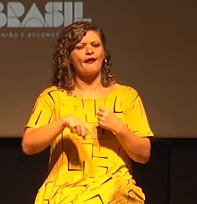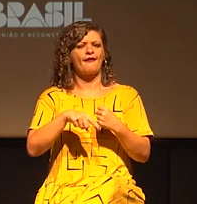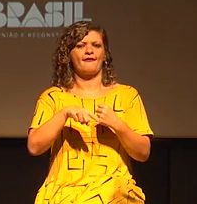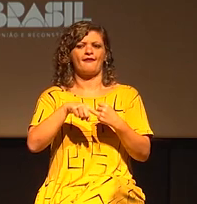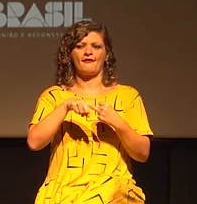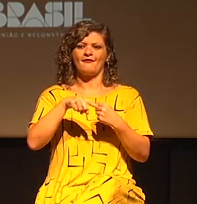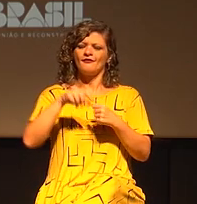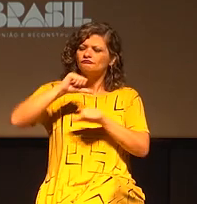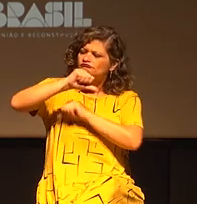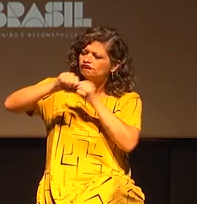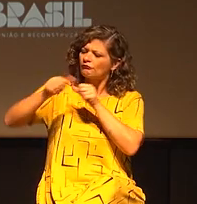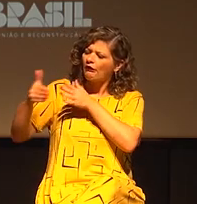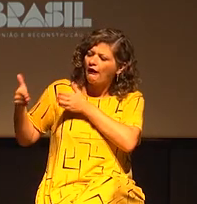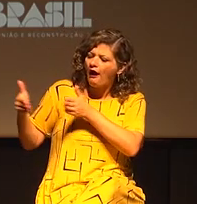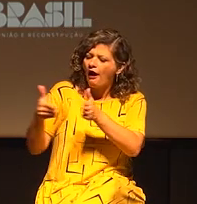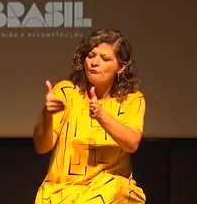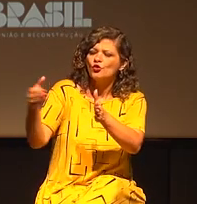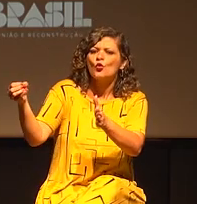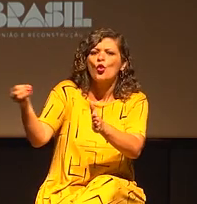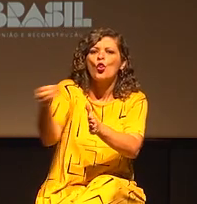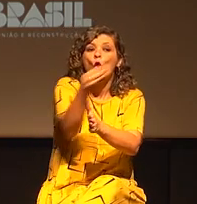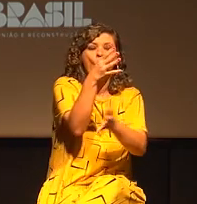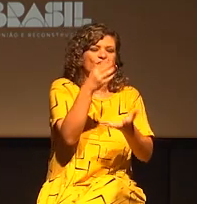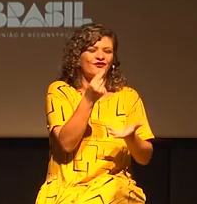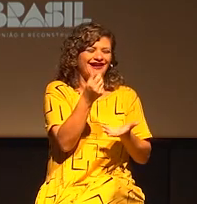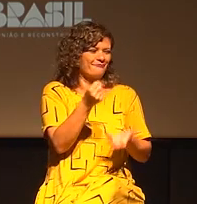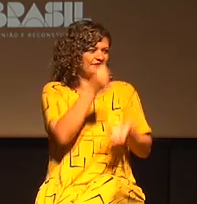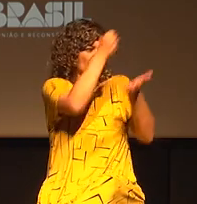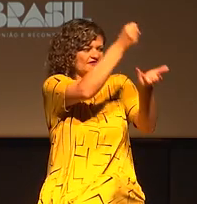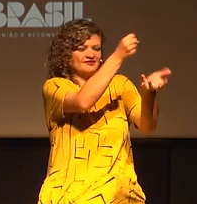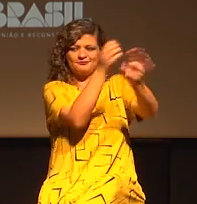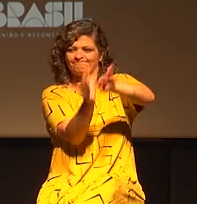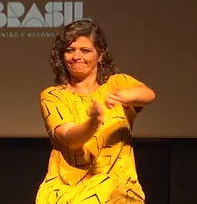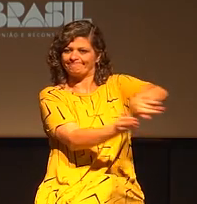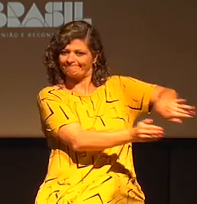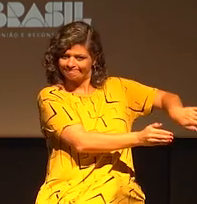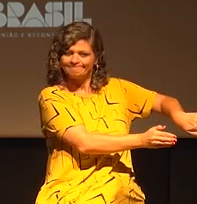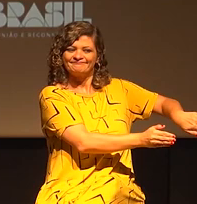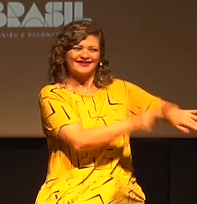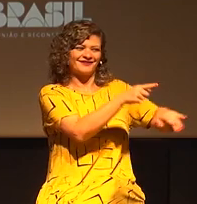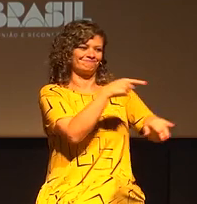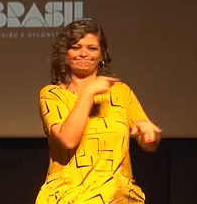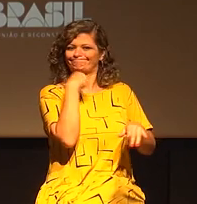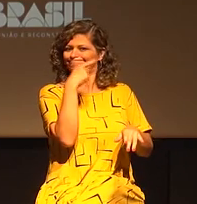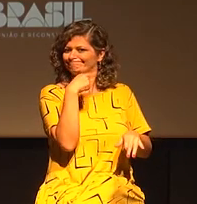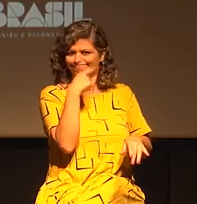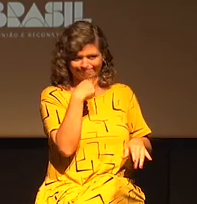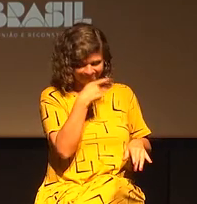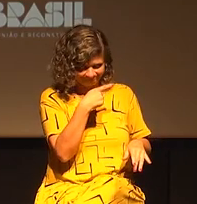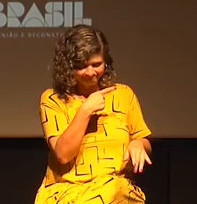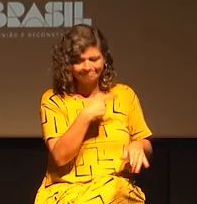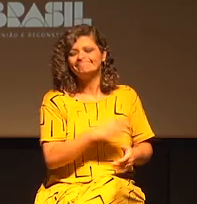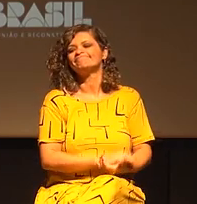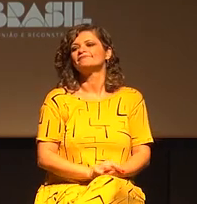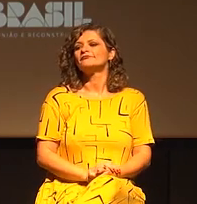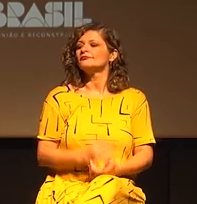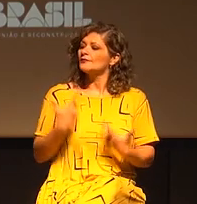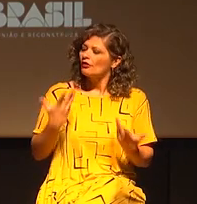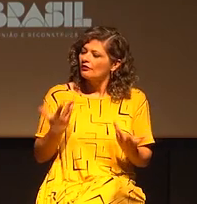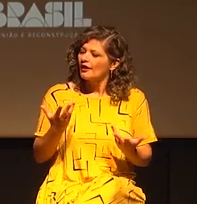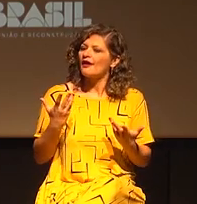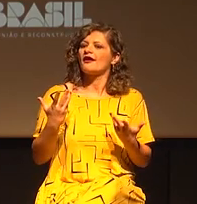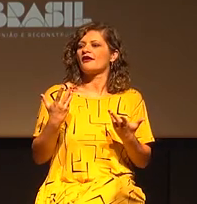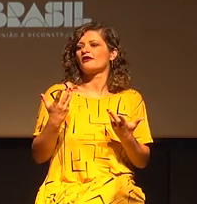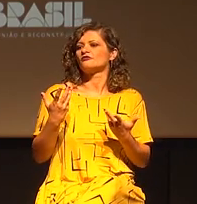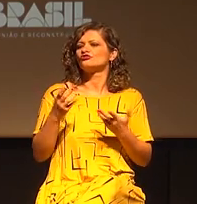um novo caminho né para sair desse capitalismo né sair desse sistema que a gente sabe que não deu certo né E aí então eu queria trazer